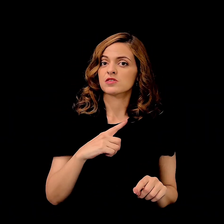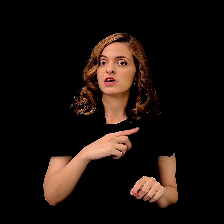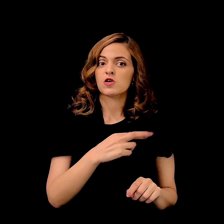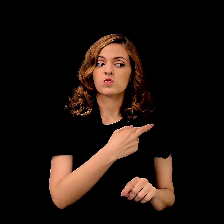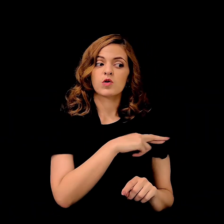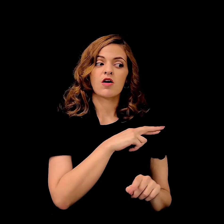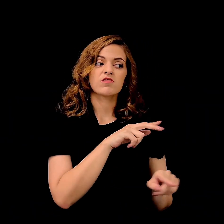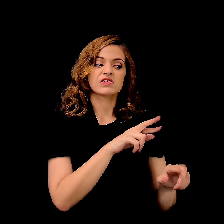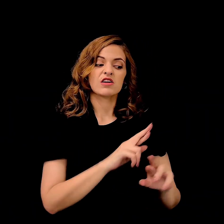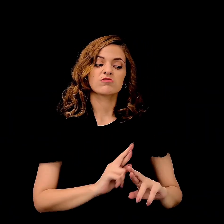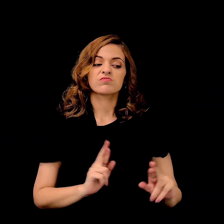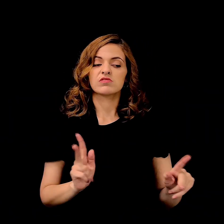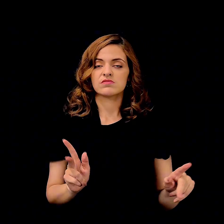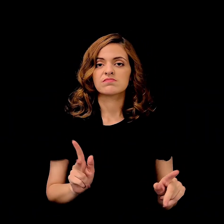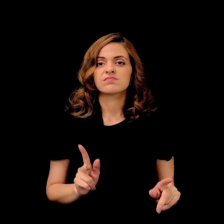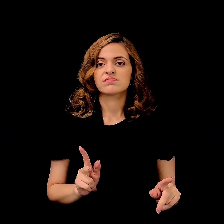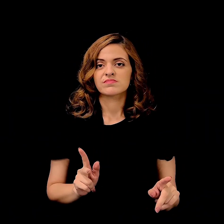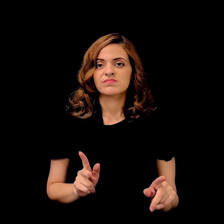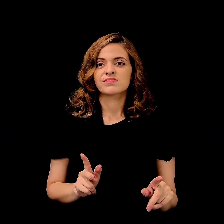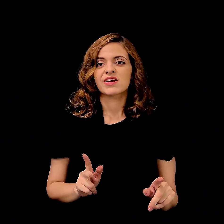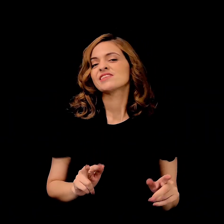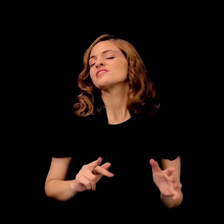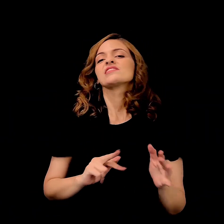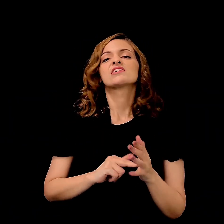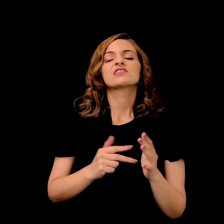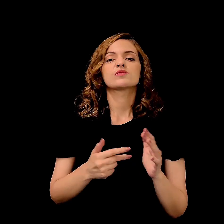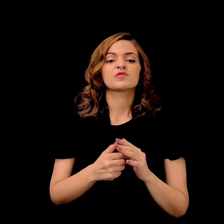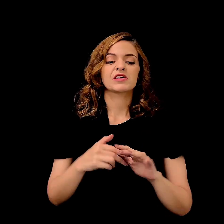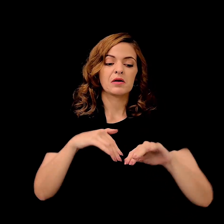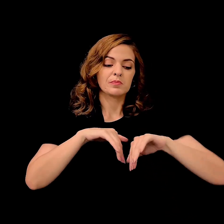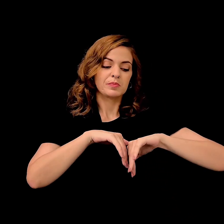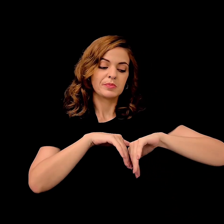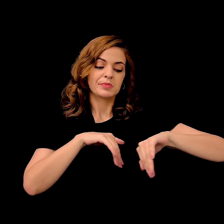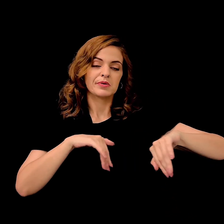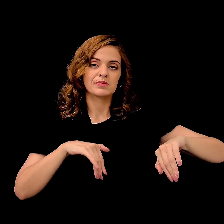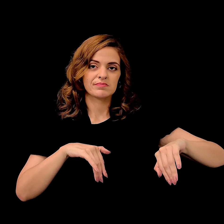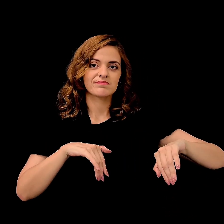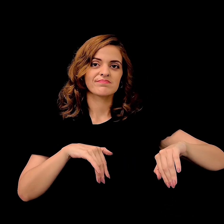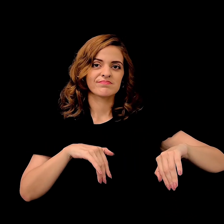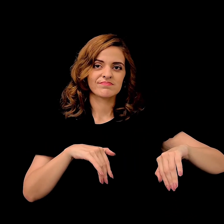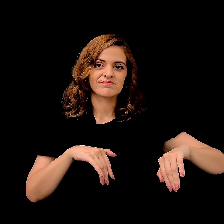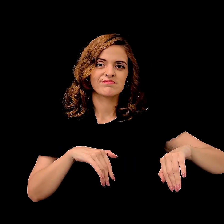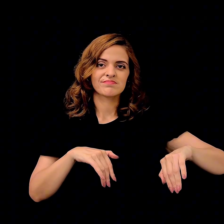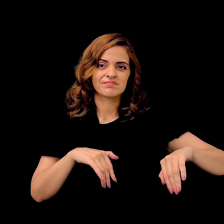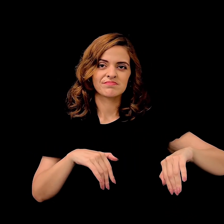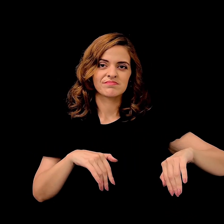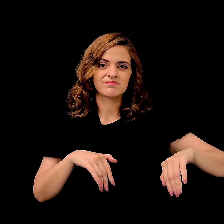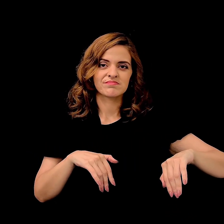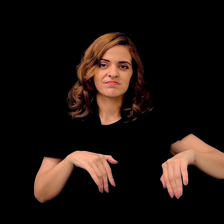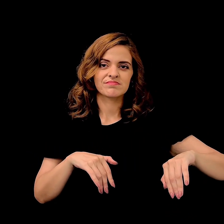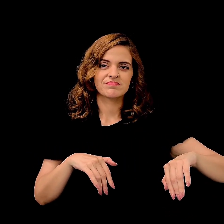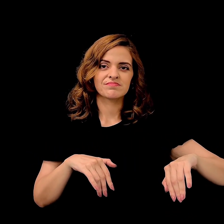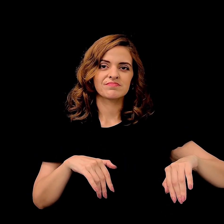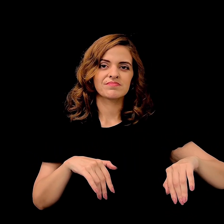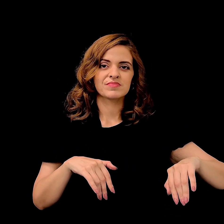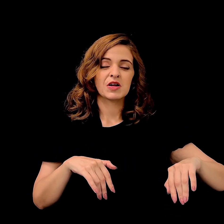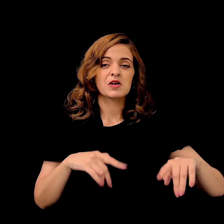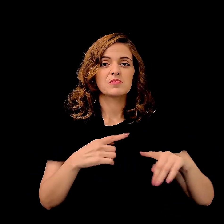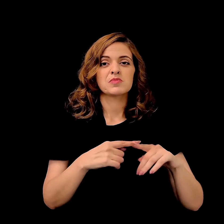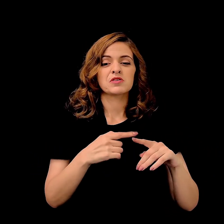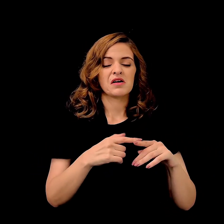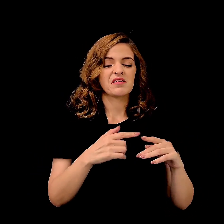outra religião, então nós estamos separados por essa muralha